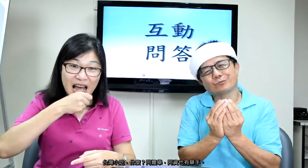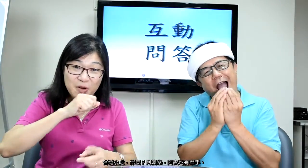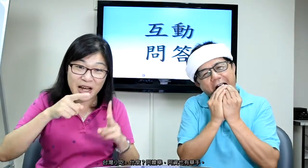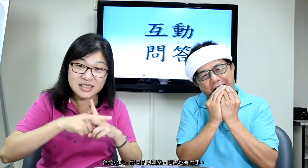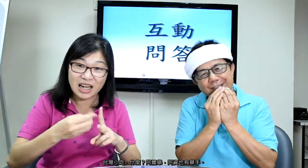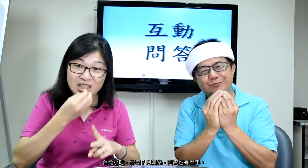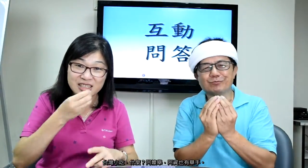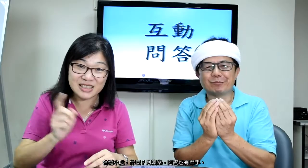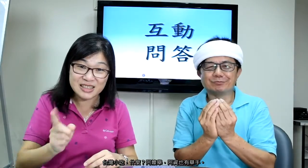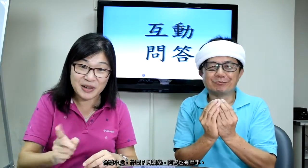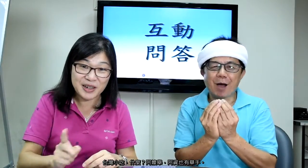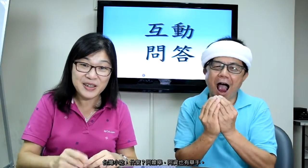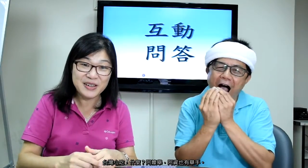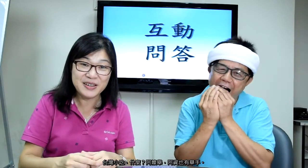台湾小吃什么？